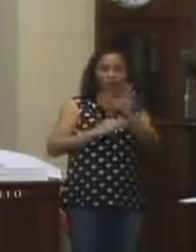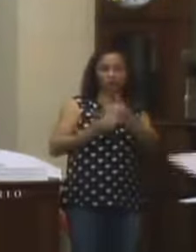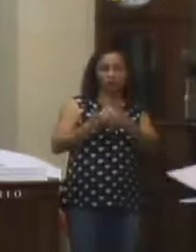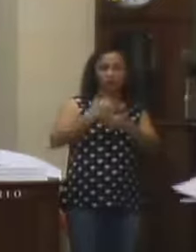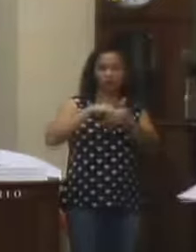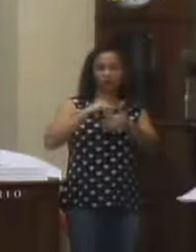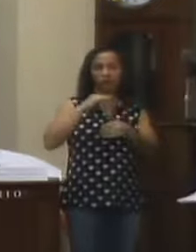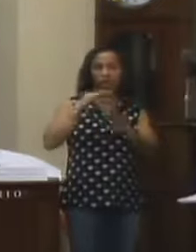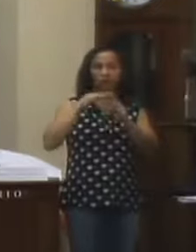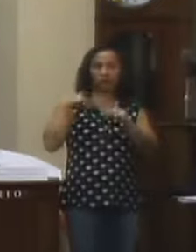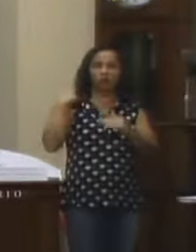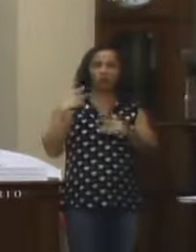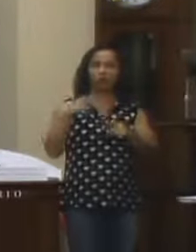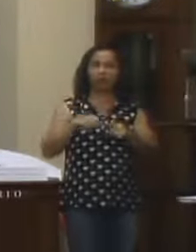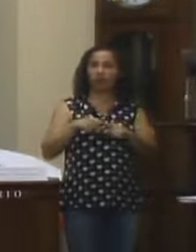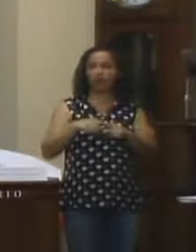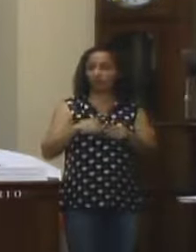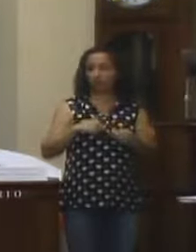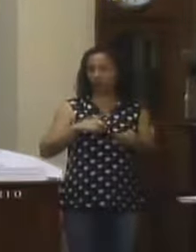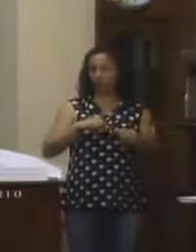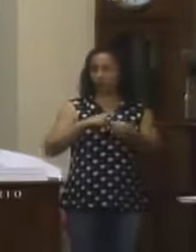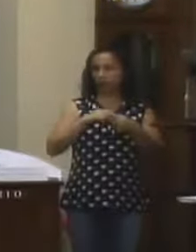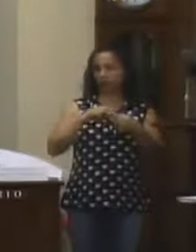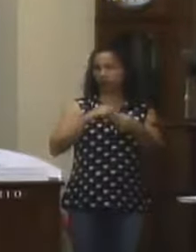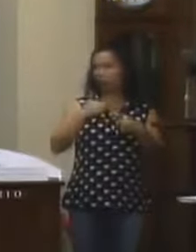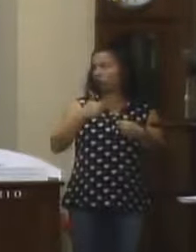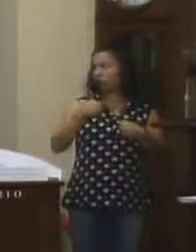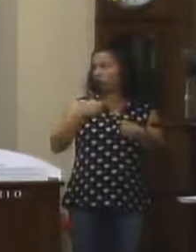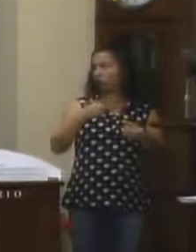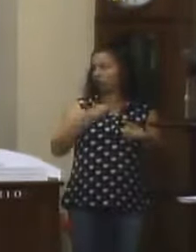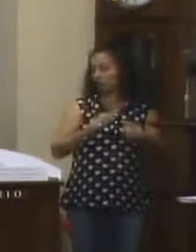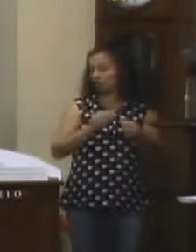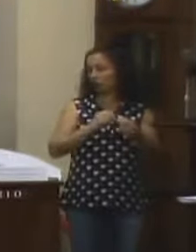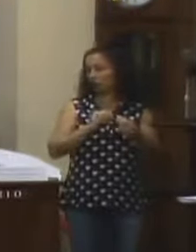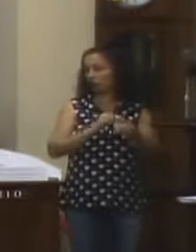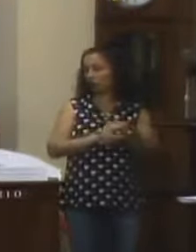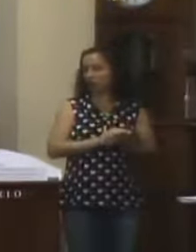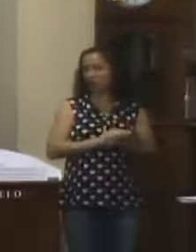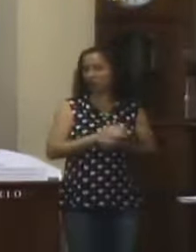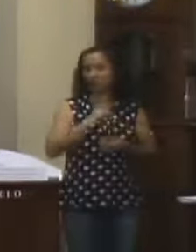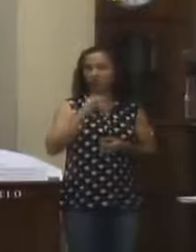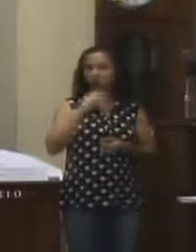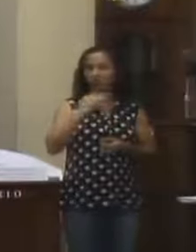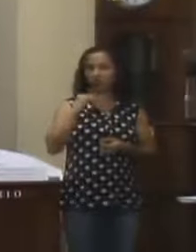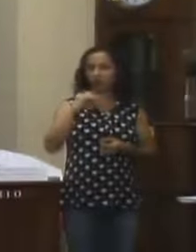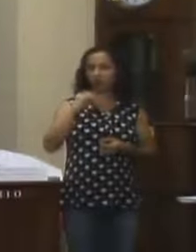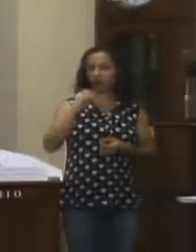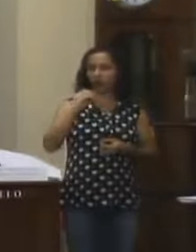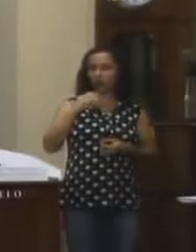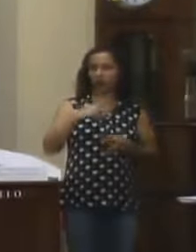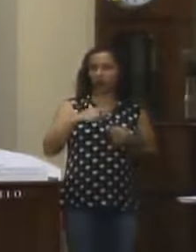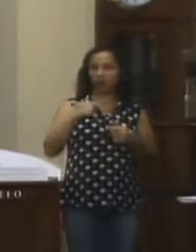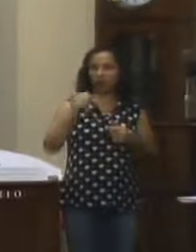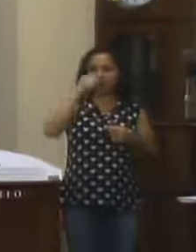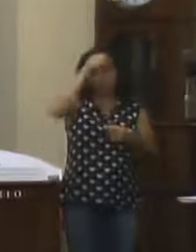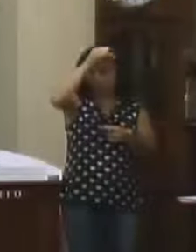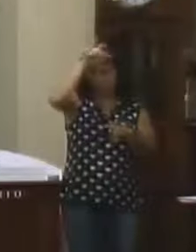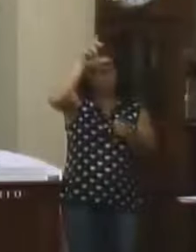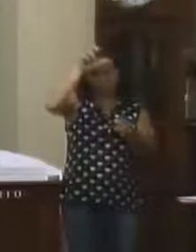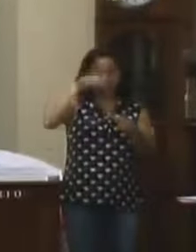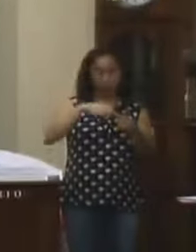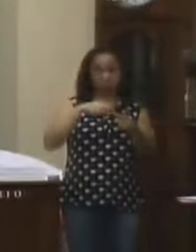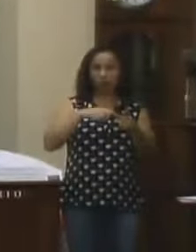sujeita à sanção do prefeito. Parágrafo 1º. A iniciativa dos projetos de lei será, inciso 1º, do prefeito, 2, do vereador, 3, da comissão